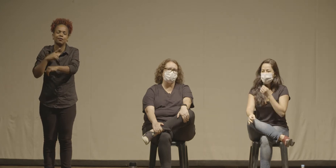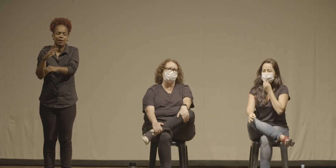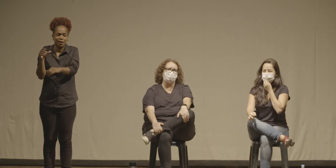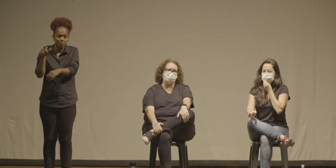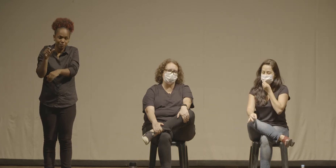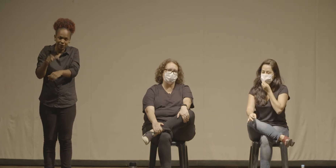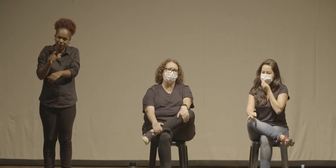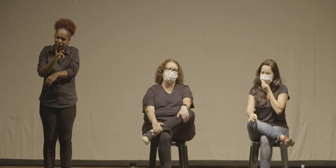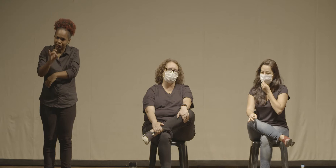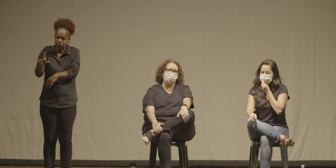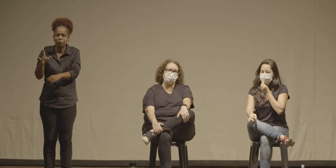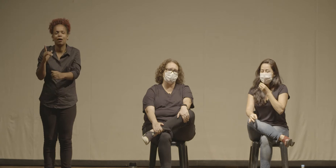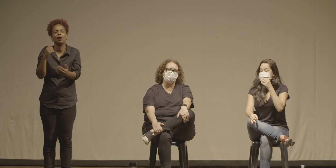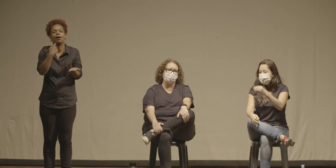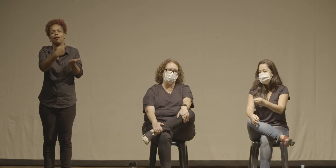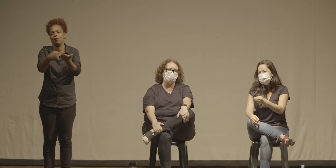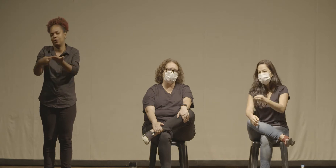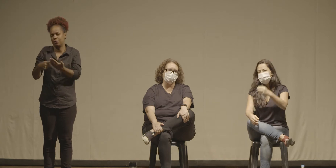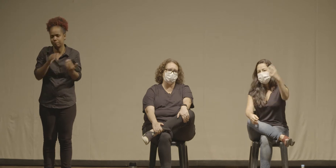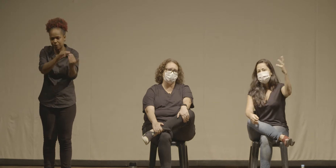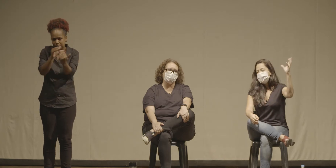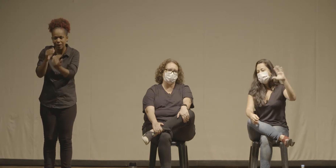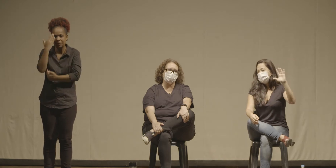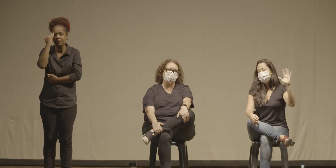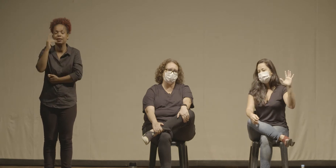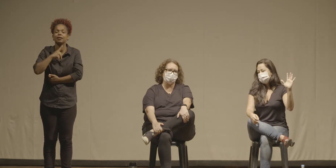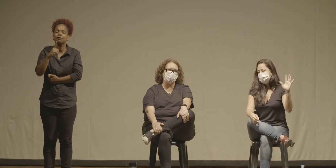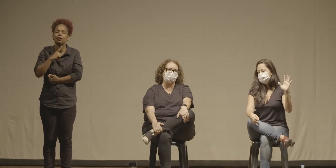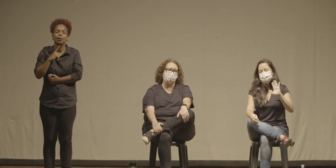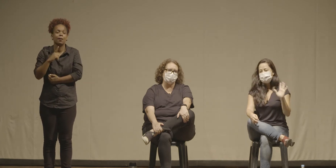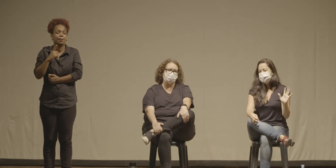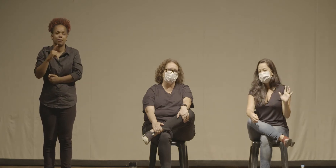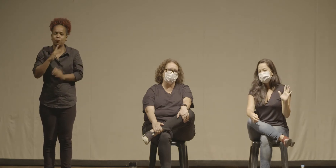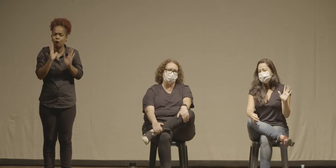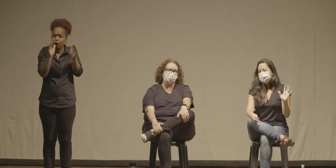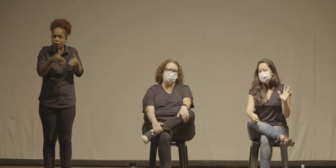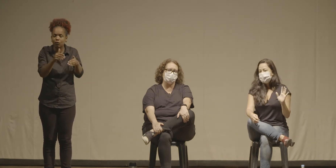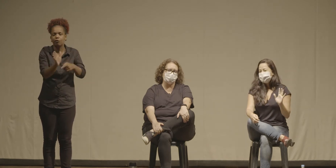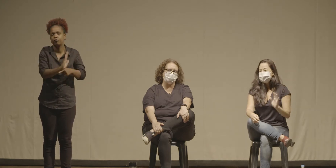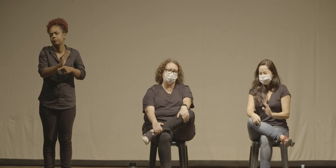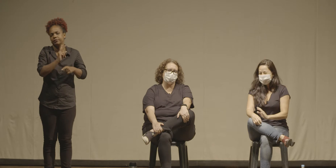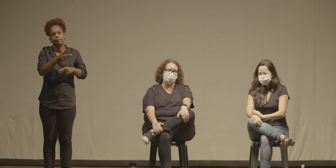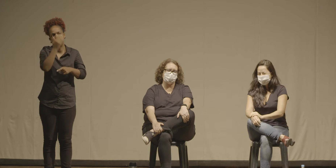equipe que esteja alinhado, entendendo que o bem maior é o filme, sempre.